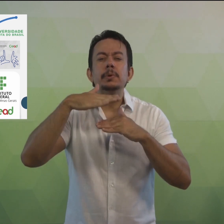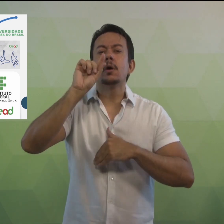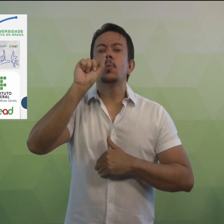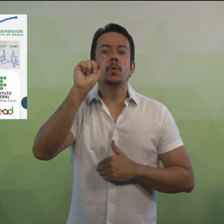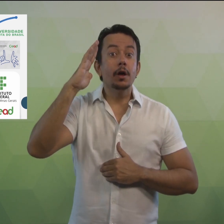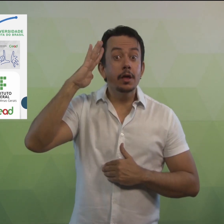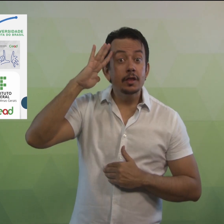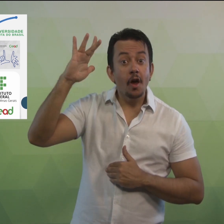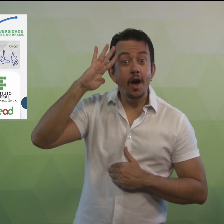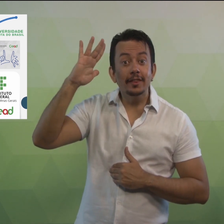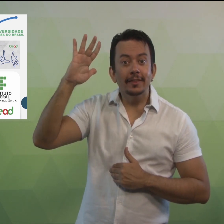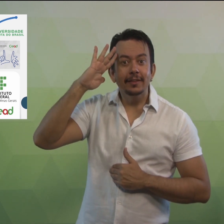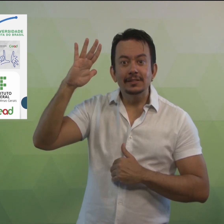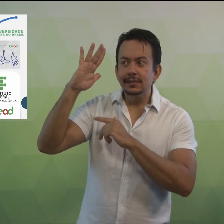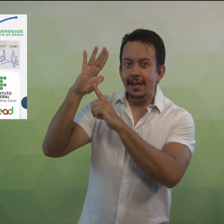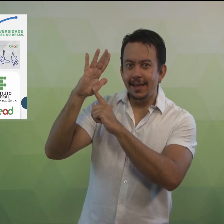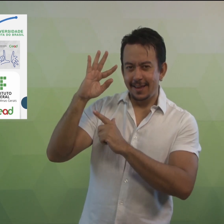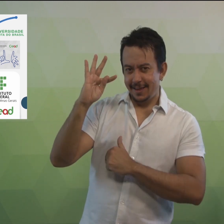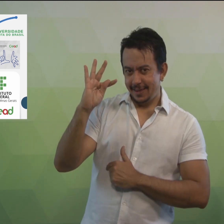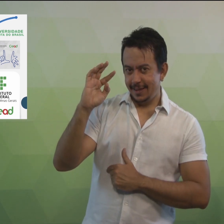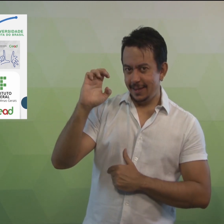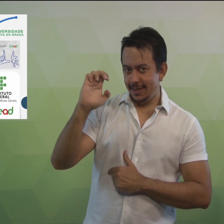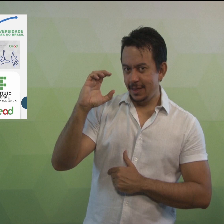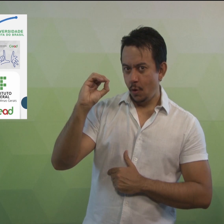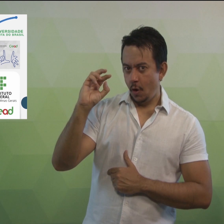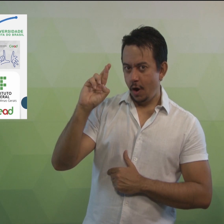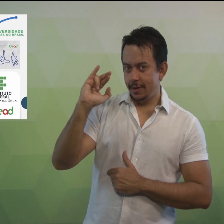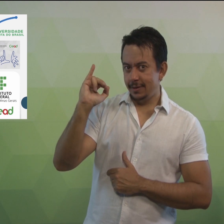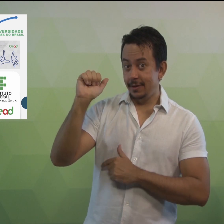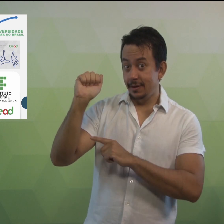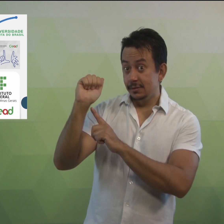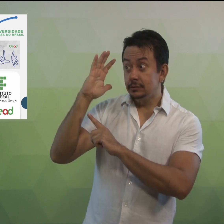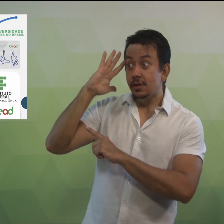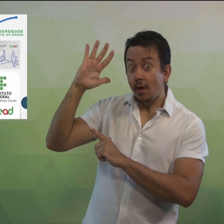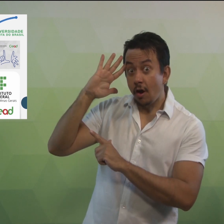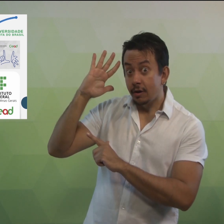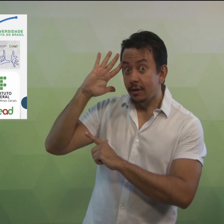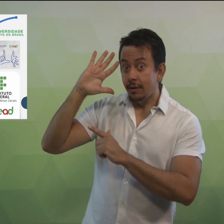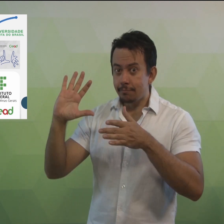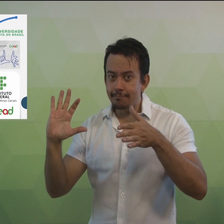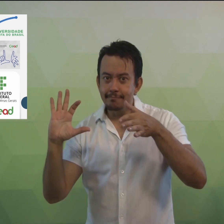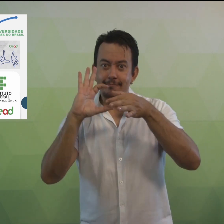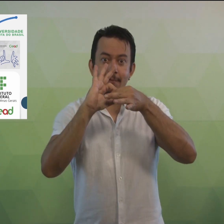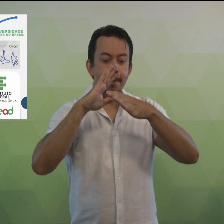vocês. Também reconhecer a teoria